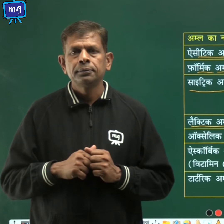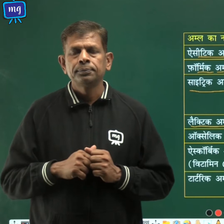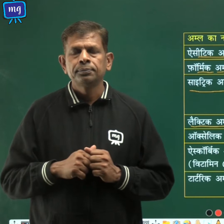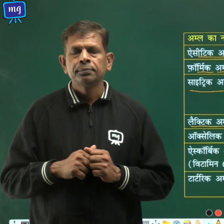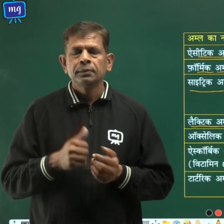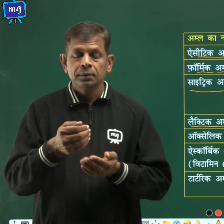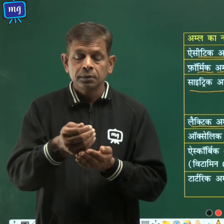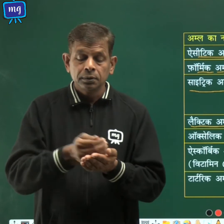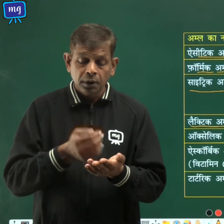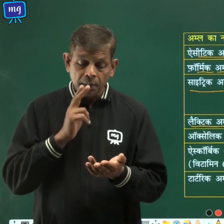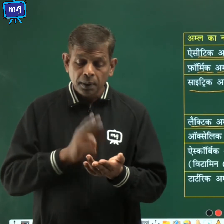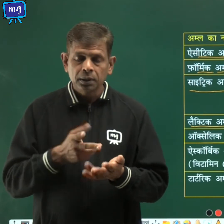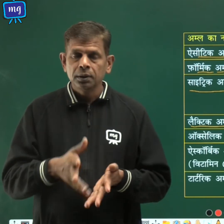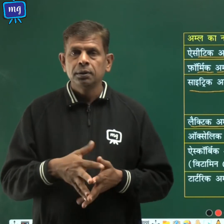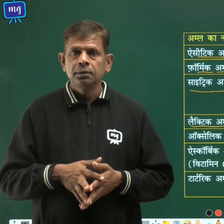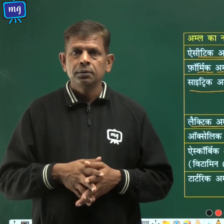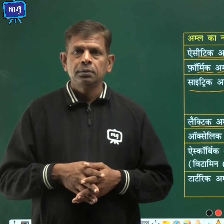दही में पाया जाता है।